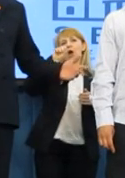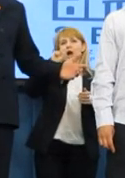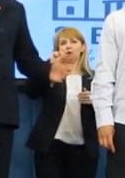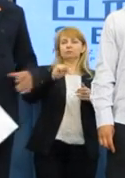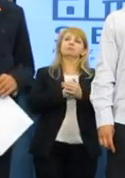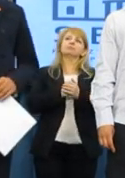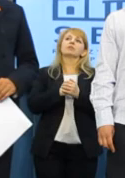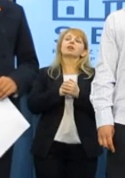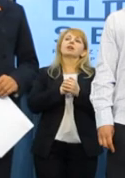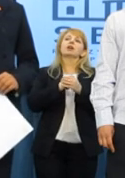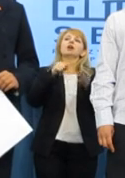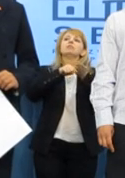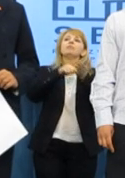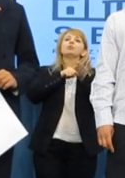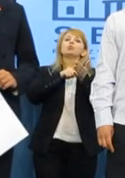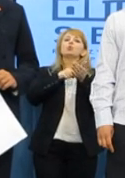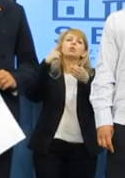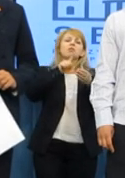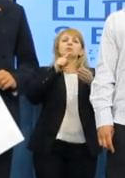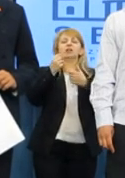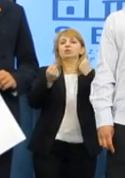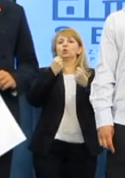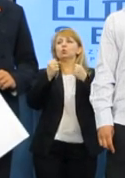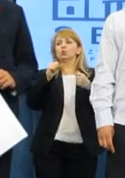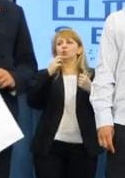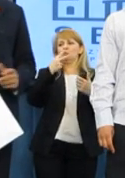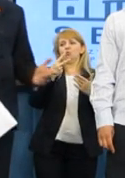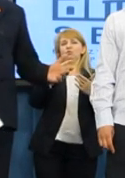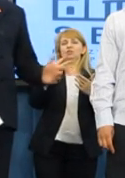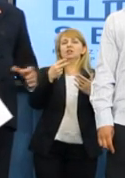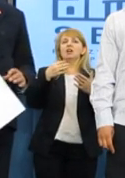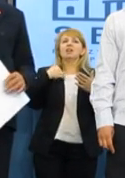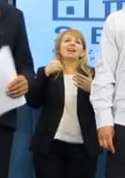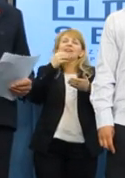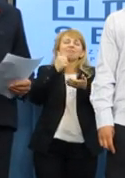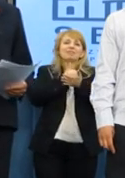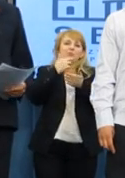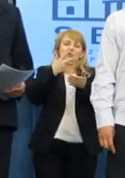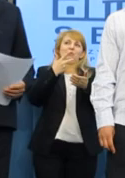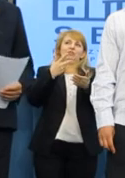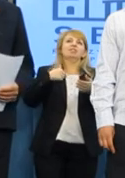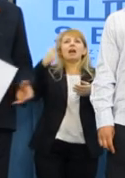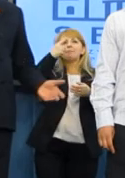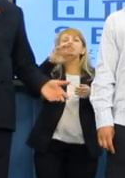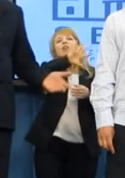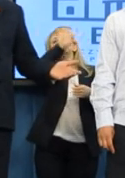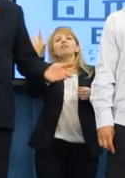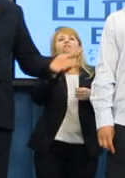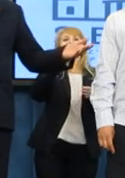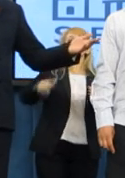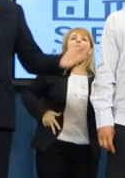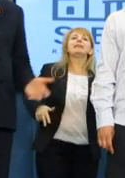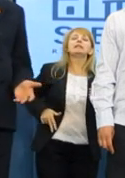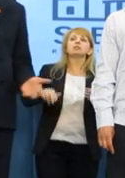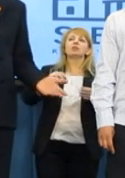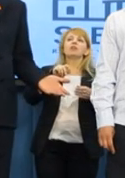akademii. Wie państwo, tutaj jest naprawdę trudno cokolwiek wróżyć, ponieważ tak naprawdę wszyscy ci ministrowie powinni być odwołani. No, kto tam z tych